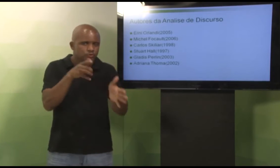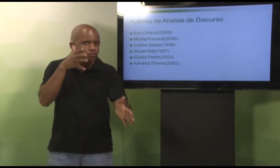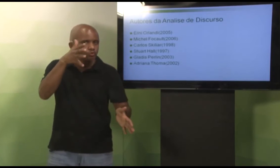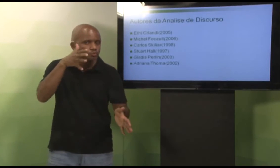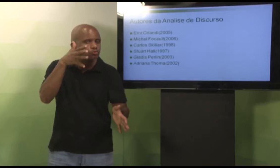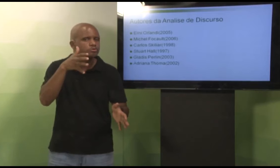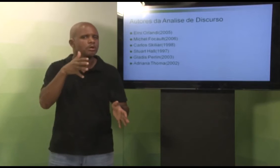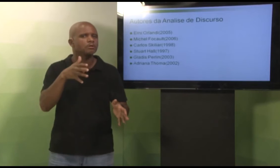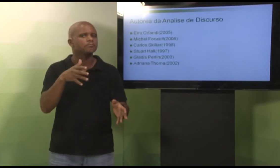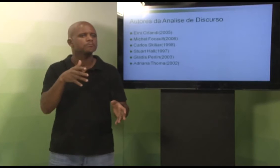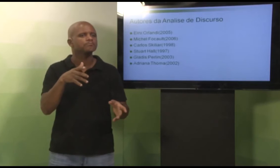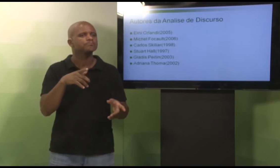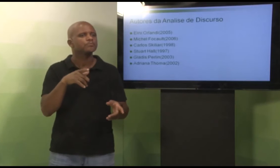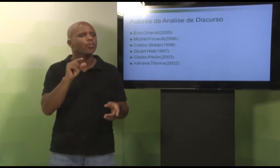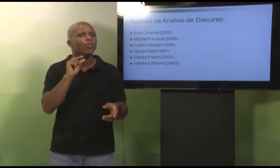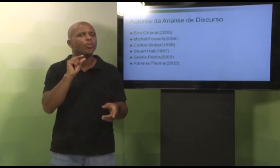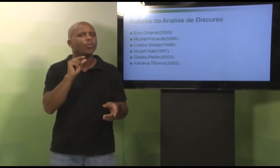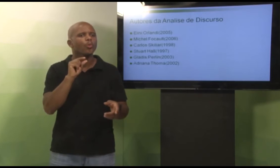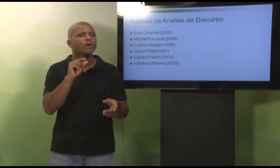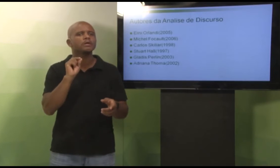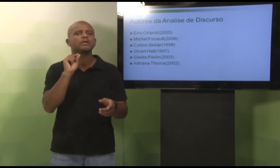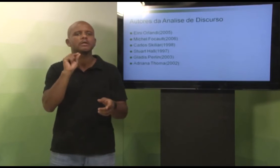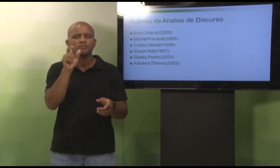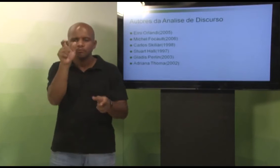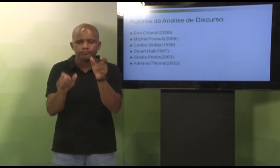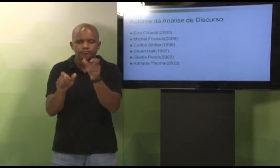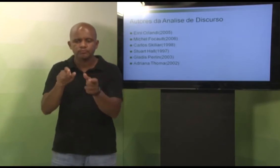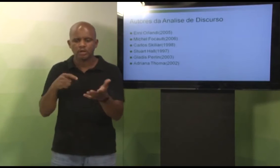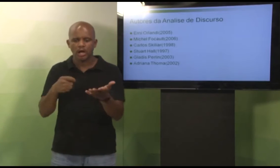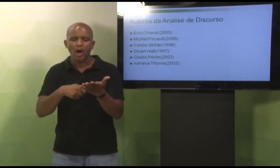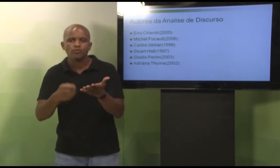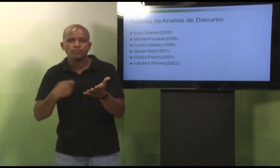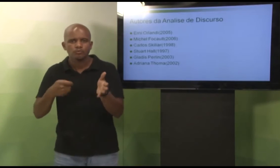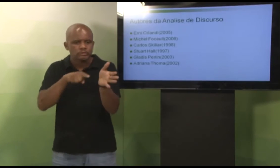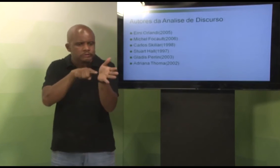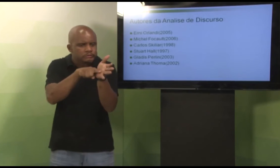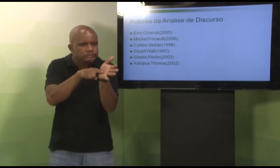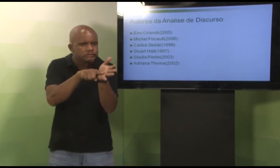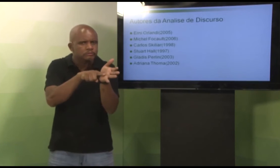Alguns autores pesquisaram sobre a análise do discurso.